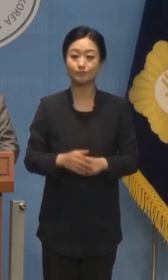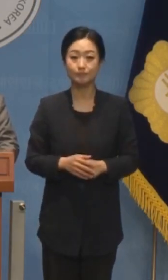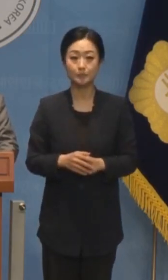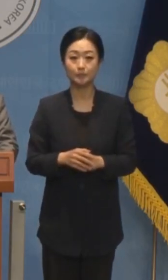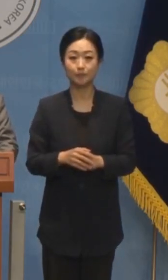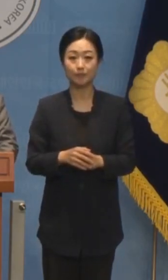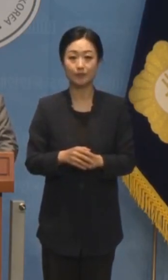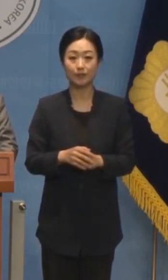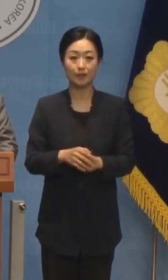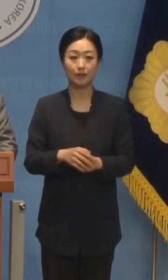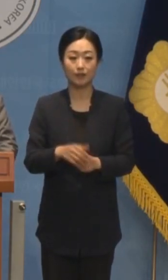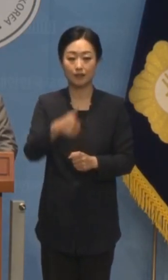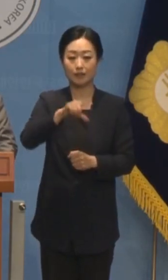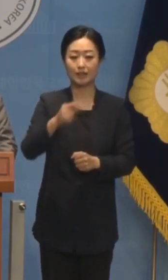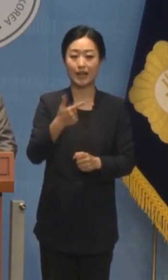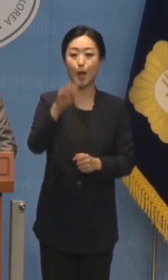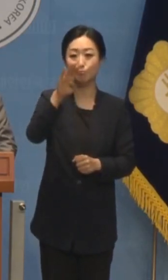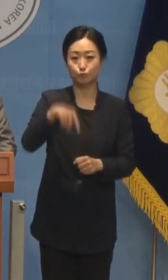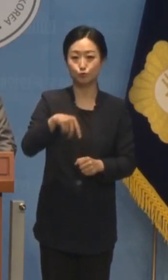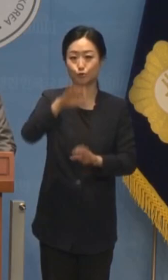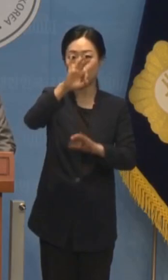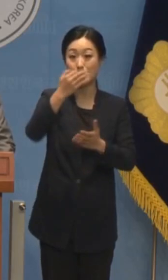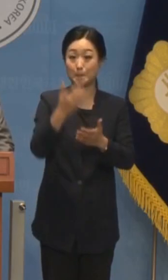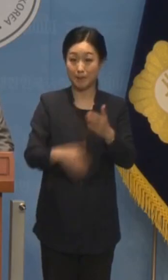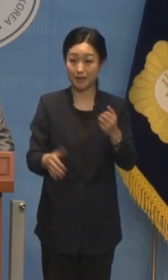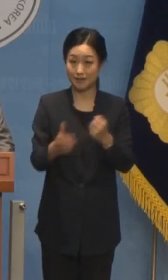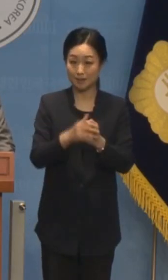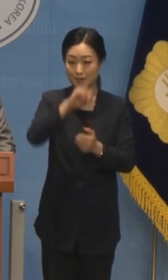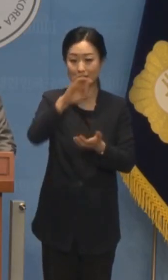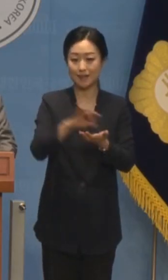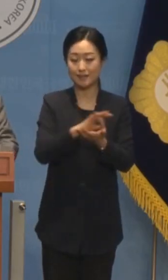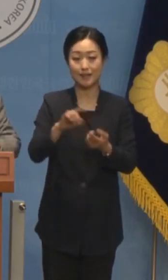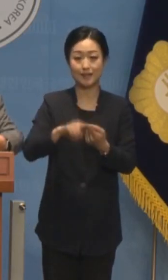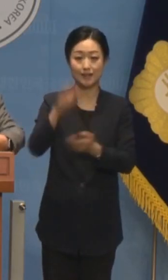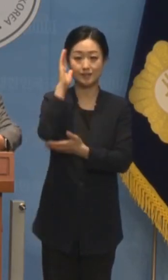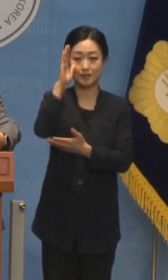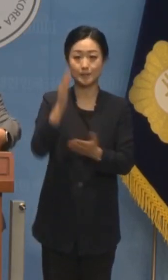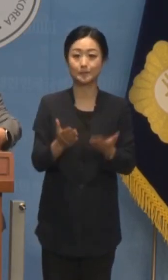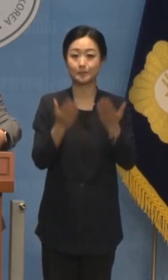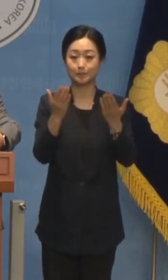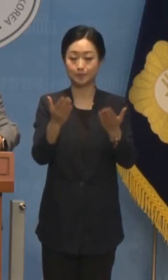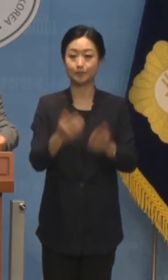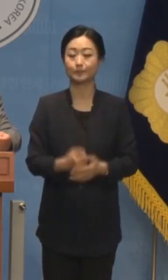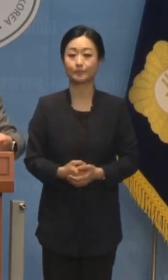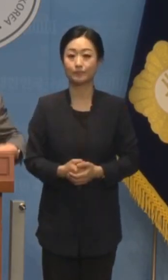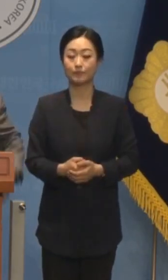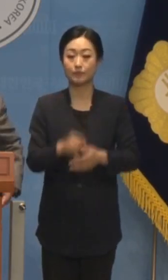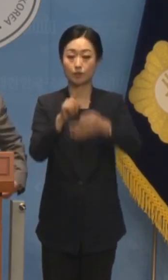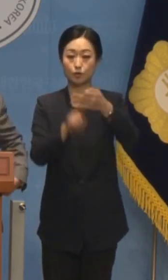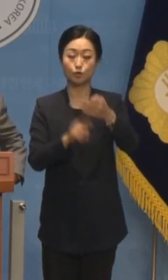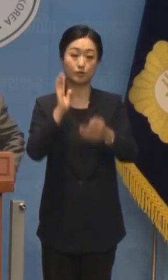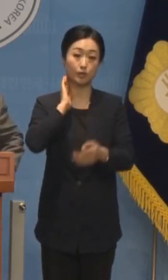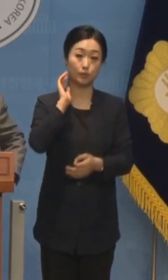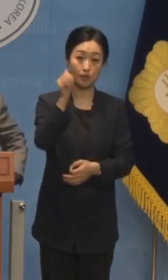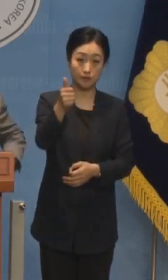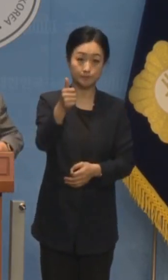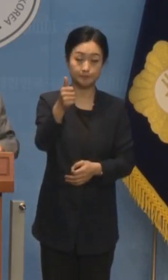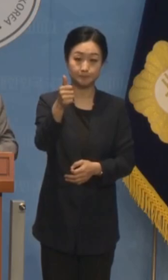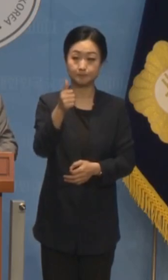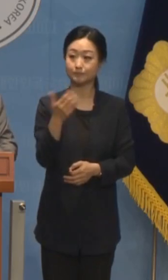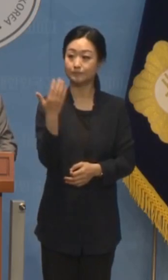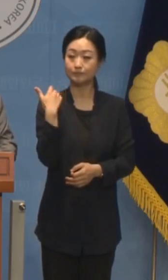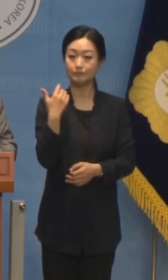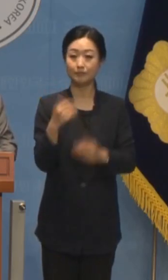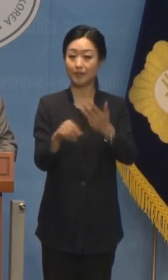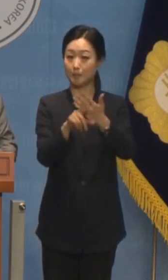예산의 대규모로 삭감이 됐기 때문에 관련하여 기자회견 하겠습니다 윤성열 대통령은 지난